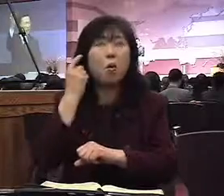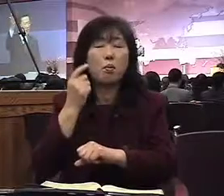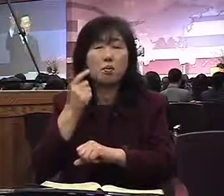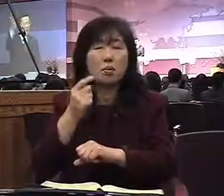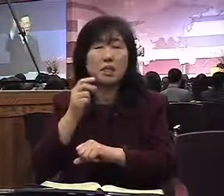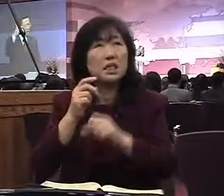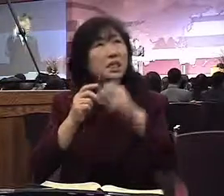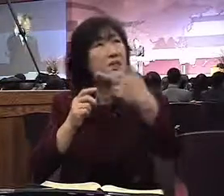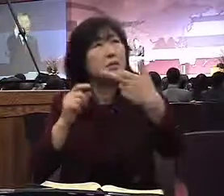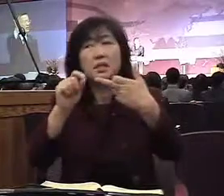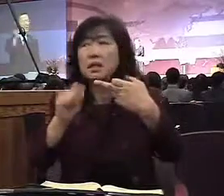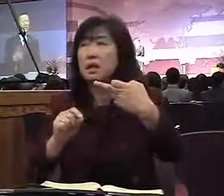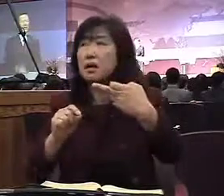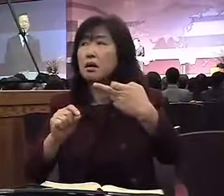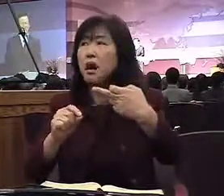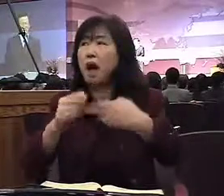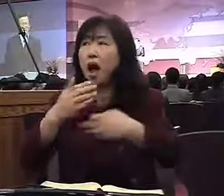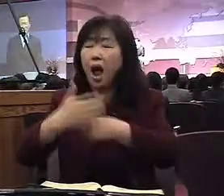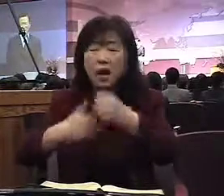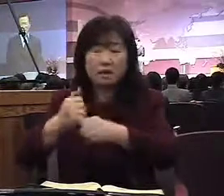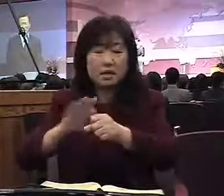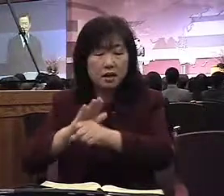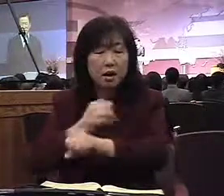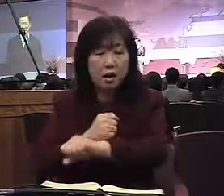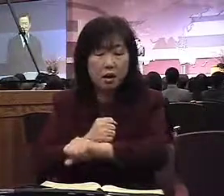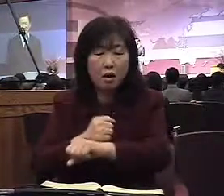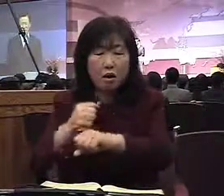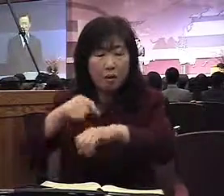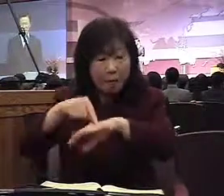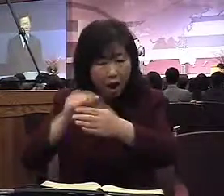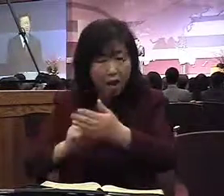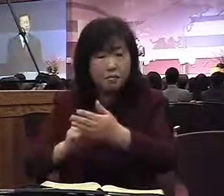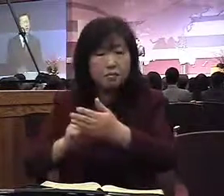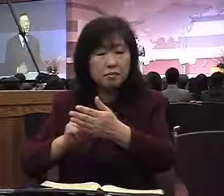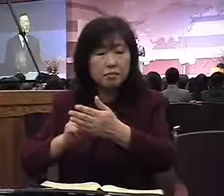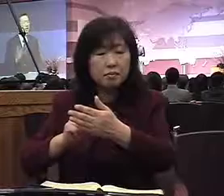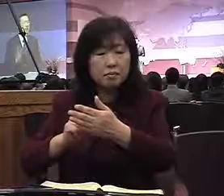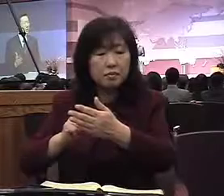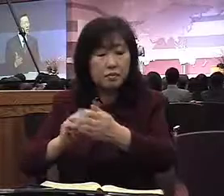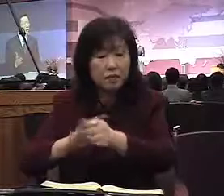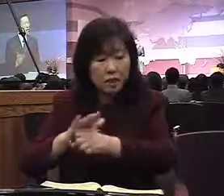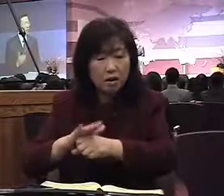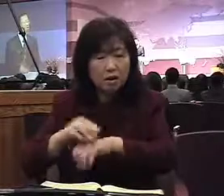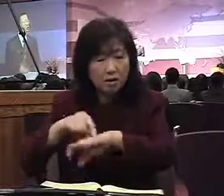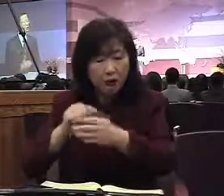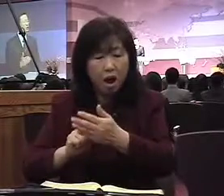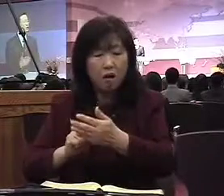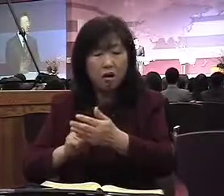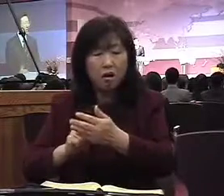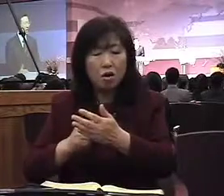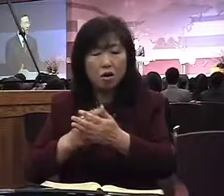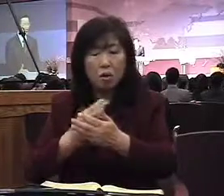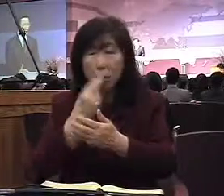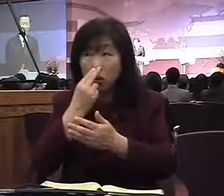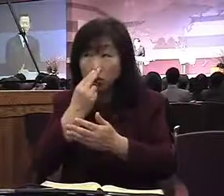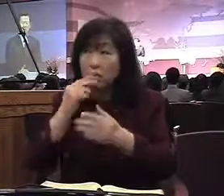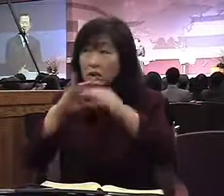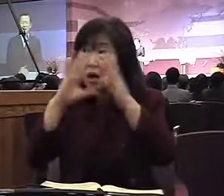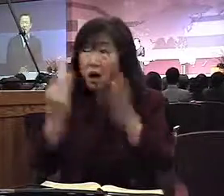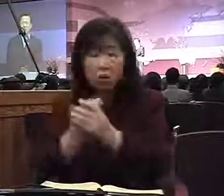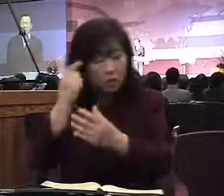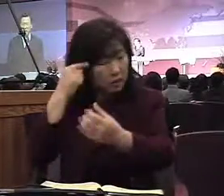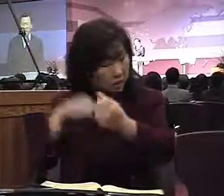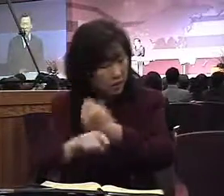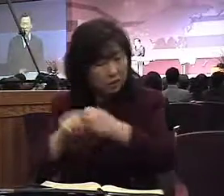사랑해요. 마음을 다하여 사랑하고 있어요. 그렇죠? 내 마음을 다하고 내 목숨을 다해 내